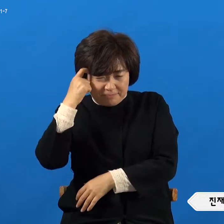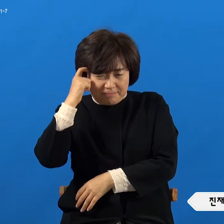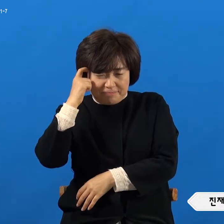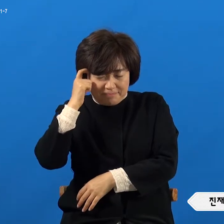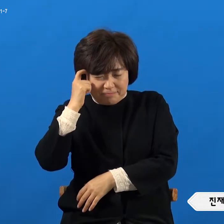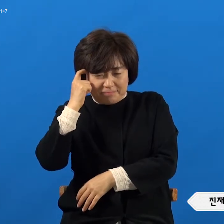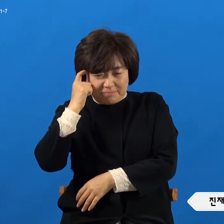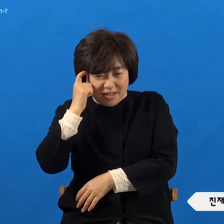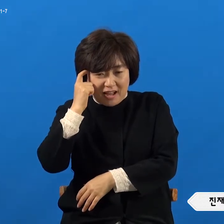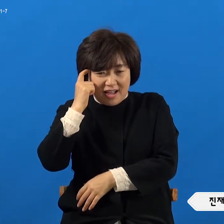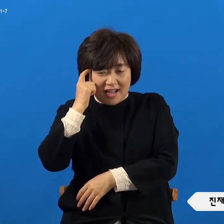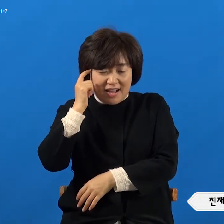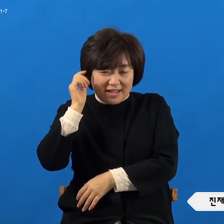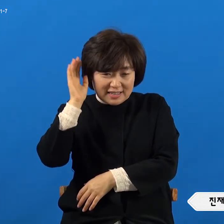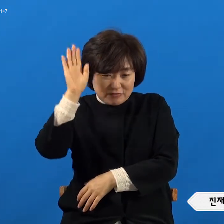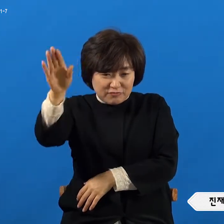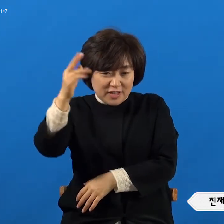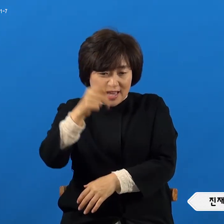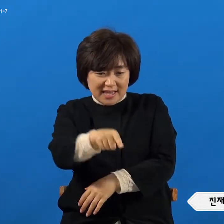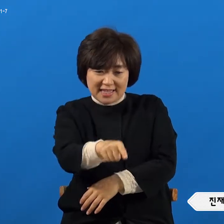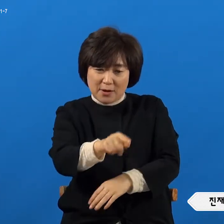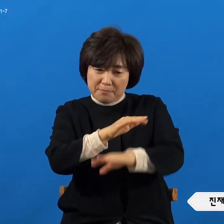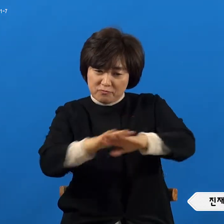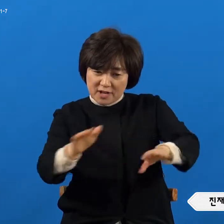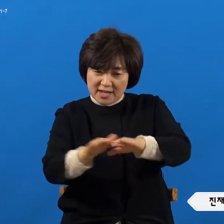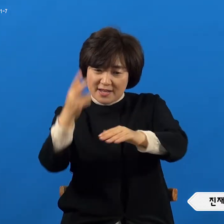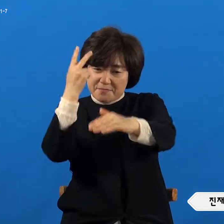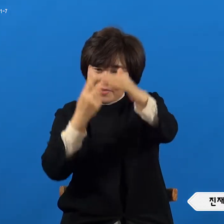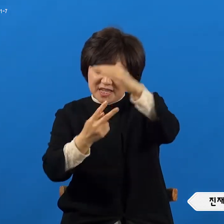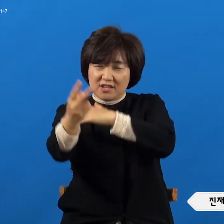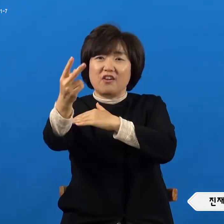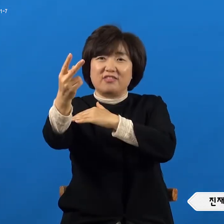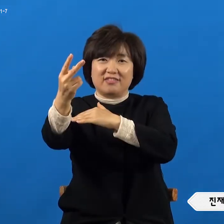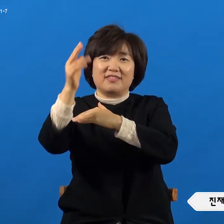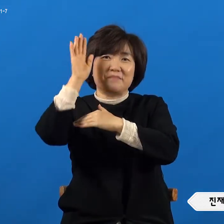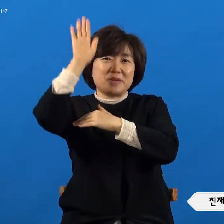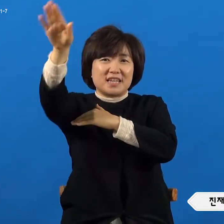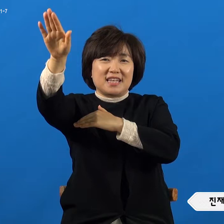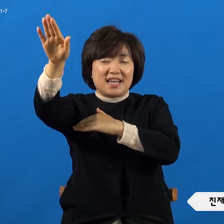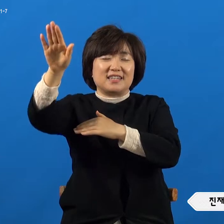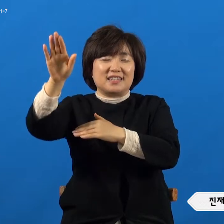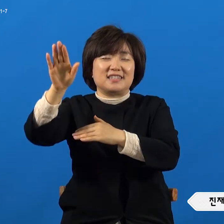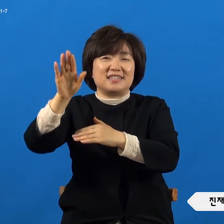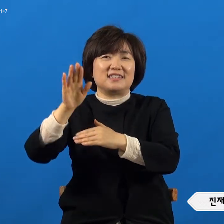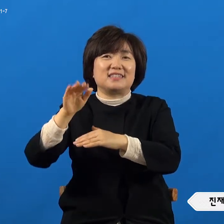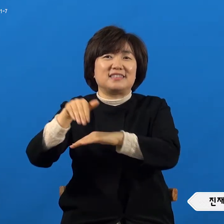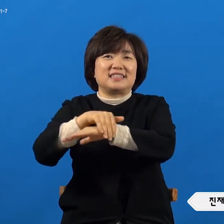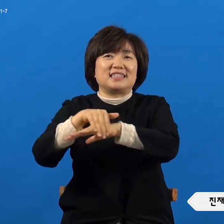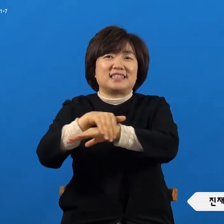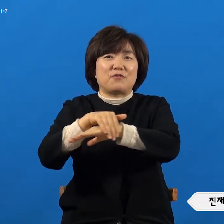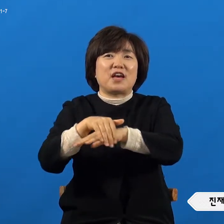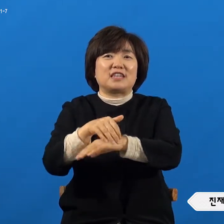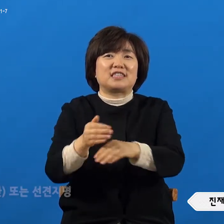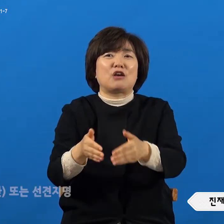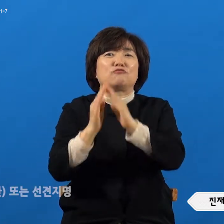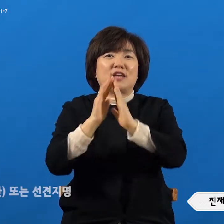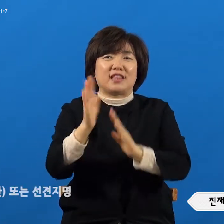그것이 성견지명이 돼서 미래를 향한 그림을 그리게 된다고 이야기하기도